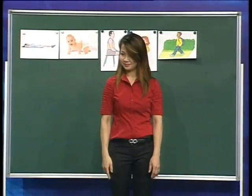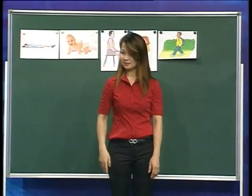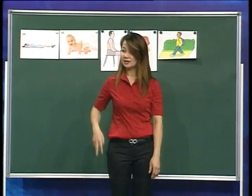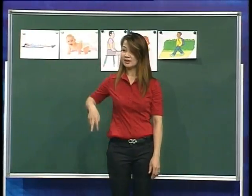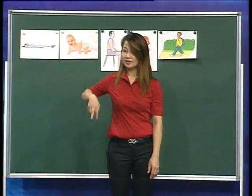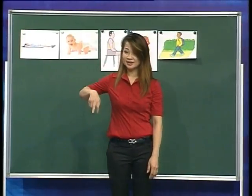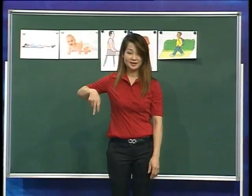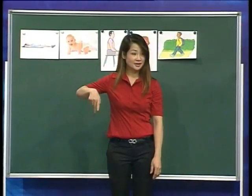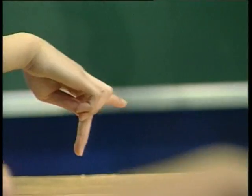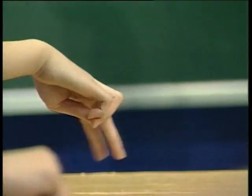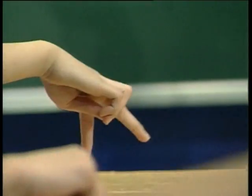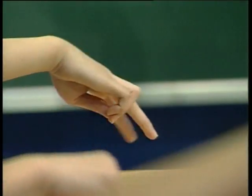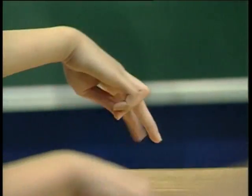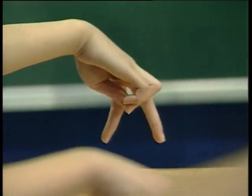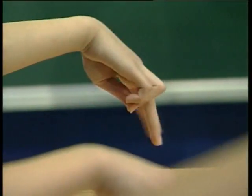Di chuyển hai ngón tay lần lượt tiến lên phía trước